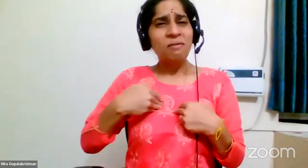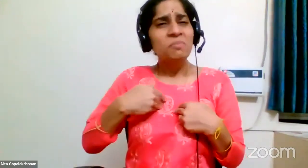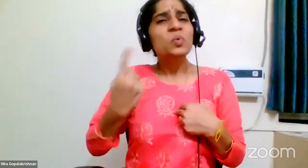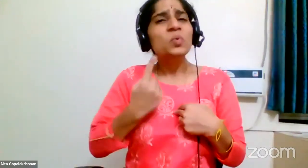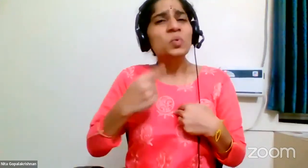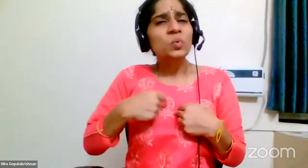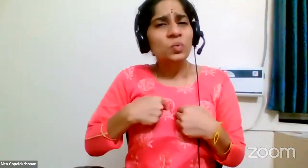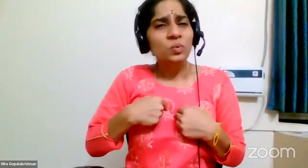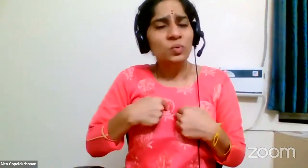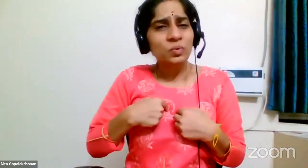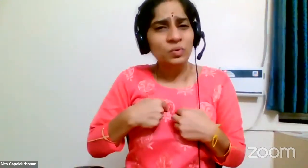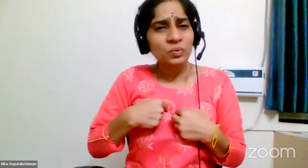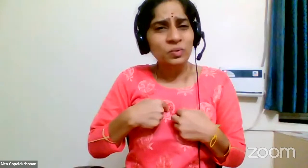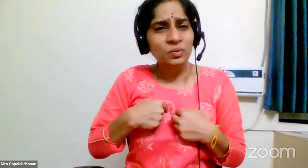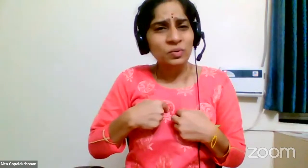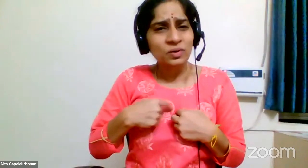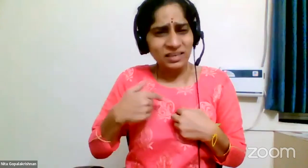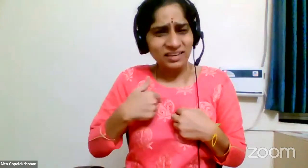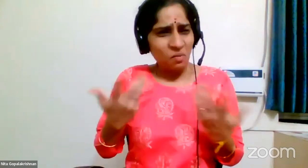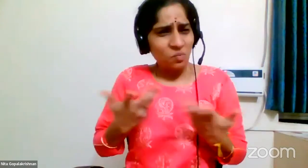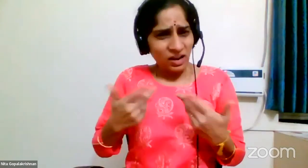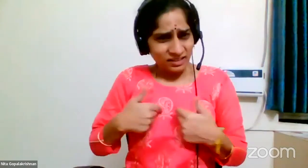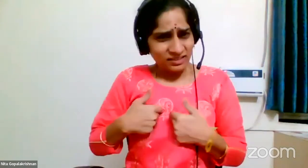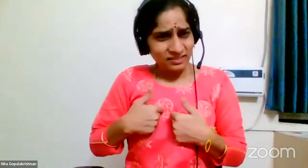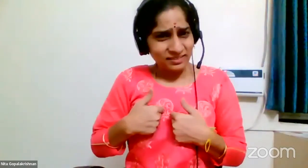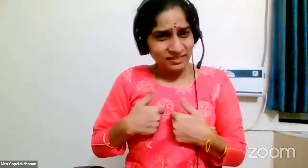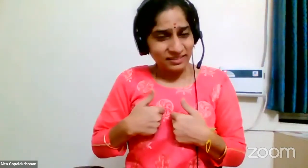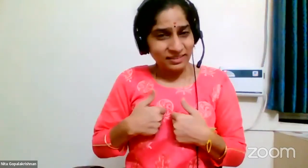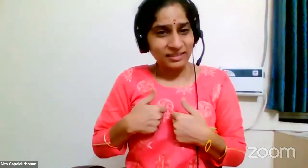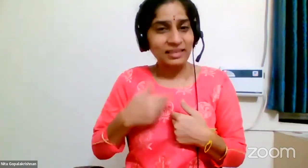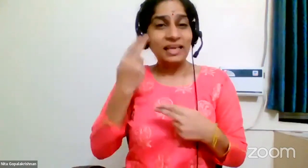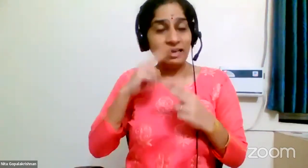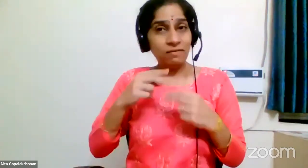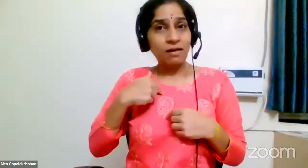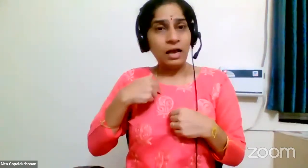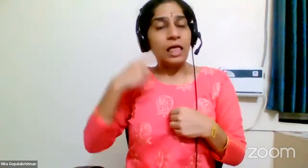और फिर हम पढ़ेंगे सुनेंगे तो कोई परेशानी नहीं आएगी।